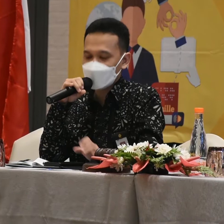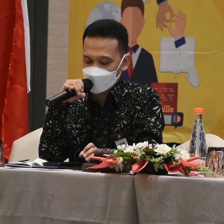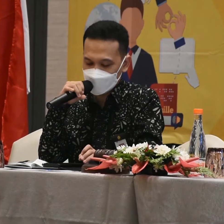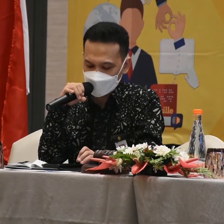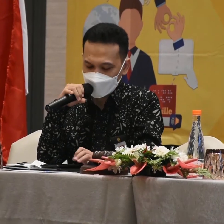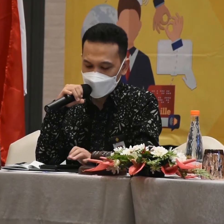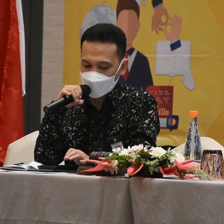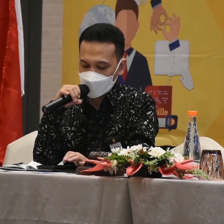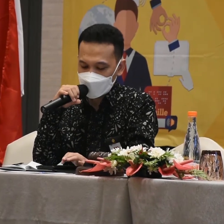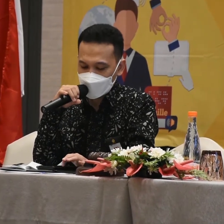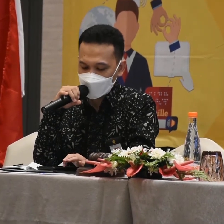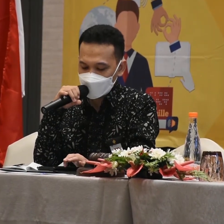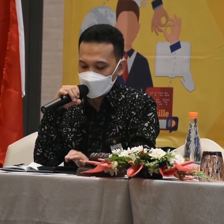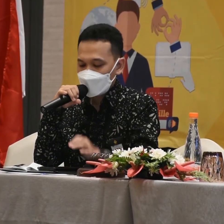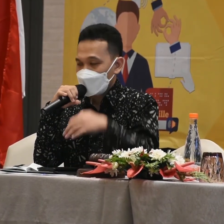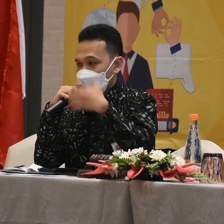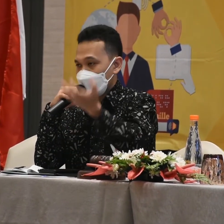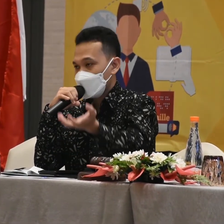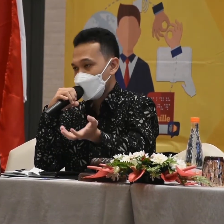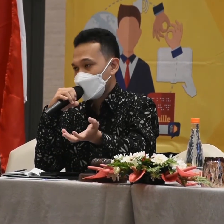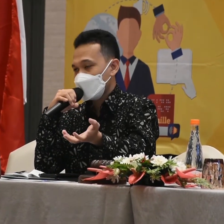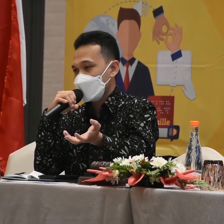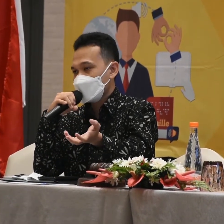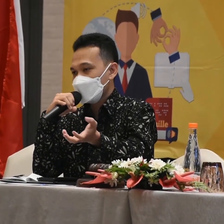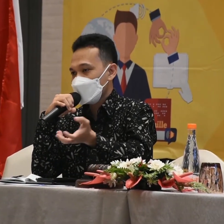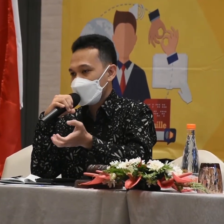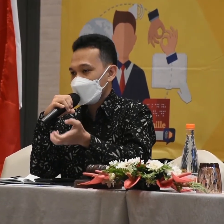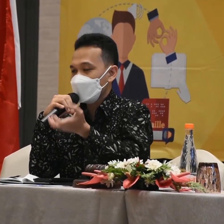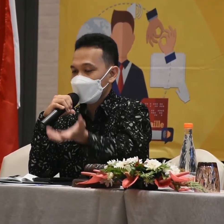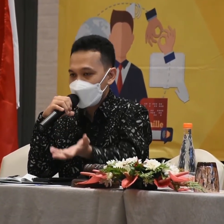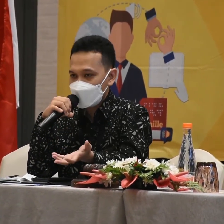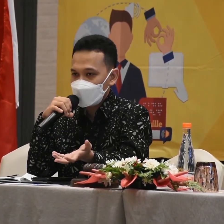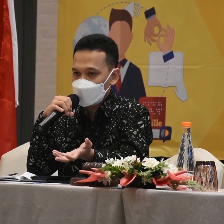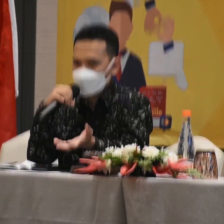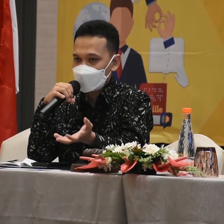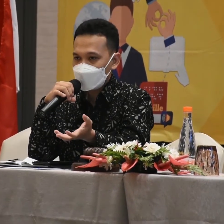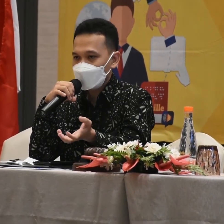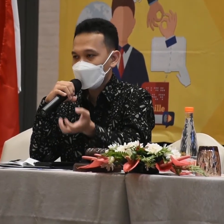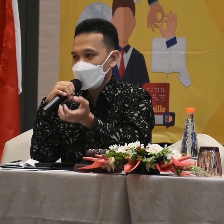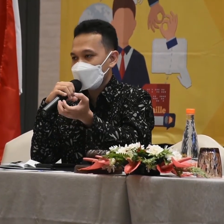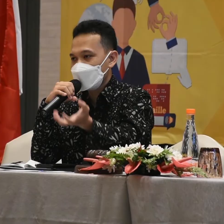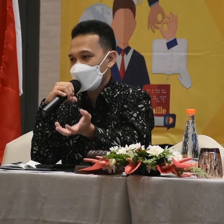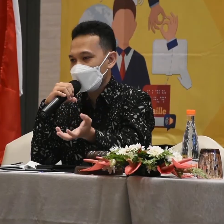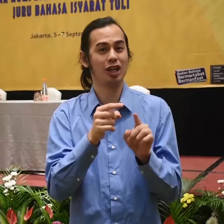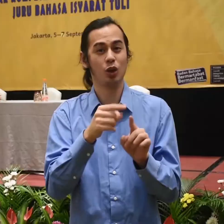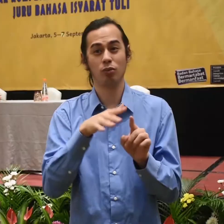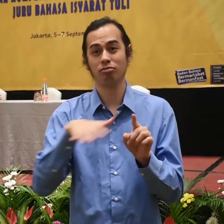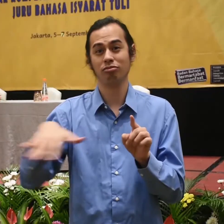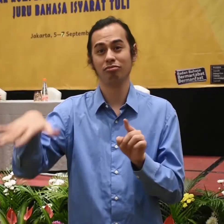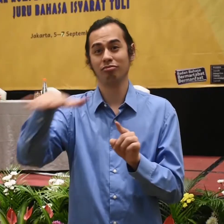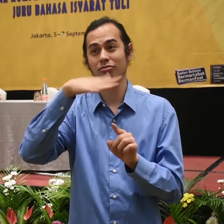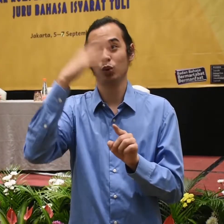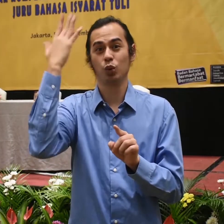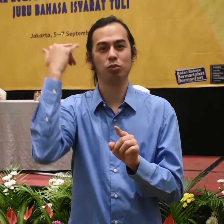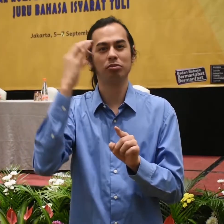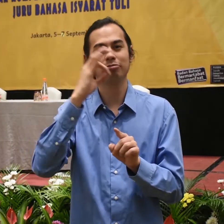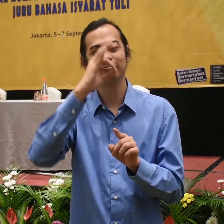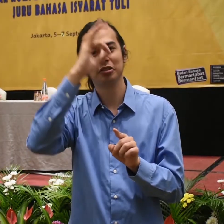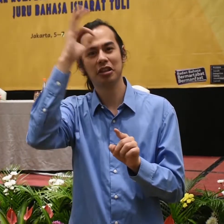isyarat, dan mulai dari SKKNI ini bisa betul-betul memahami profesi juru bahasa isyarat. Karena